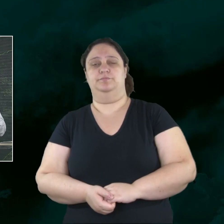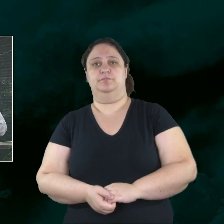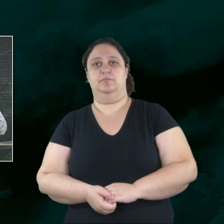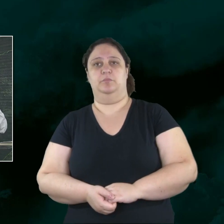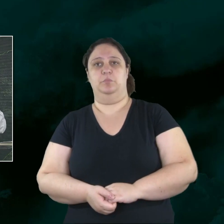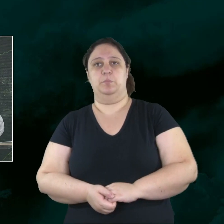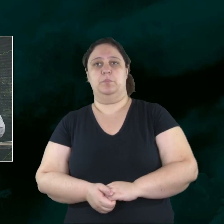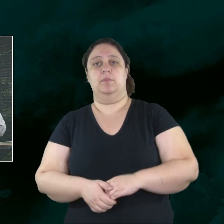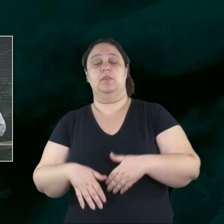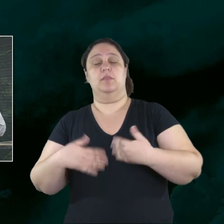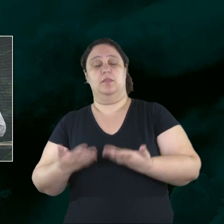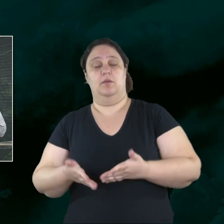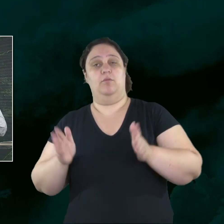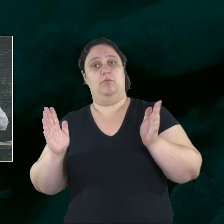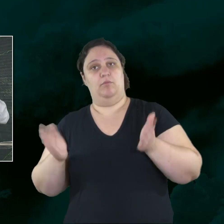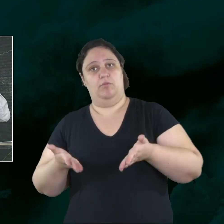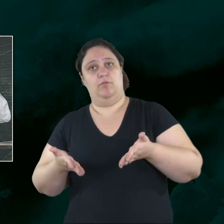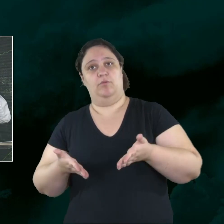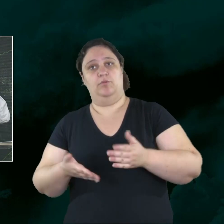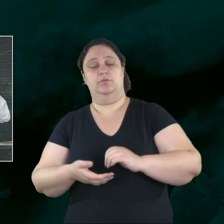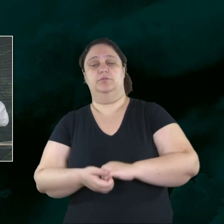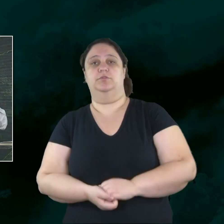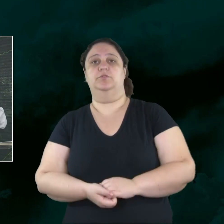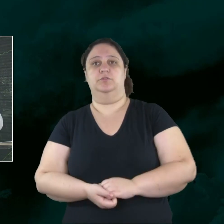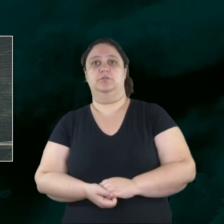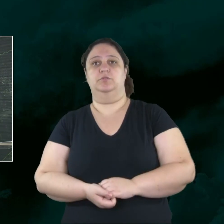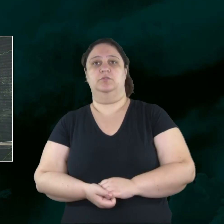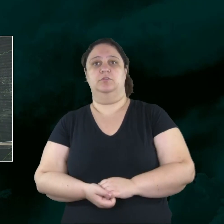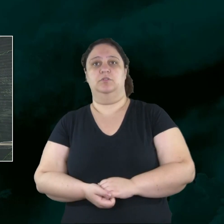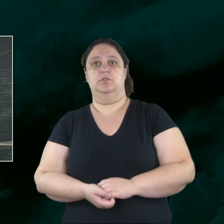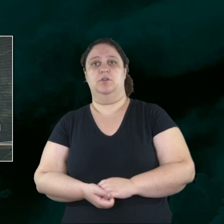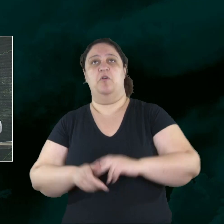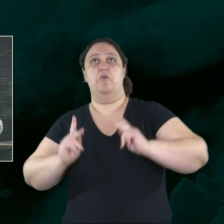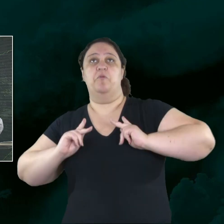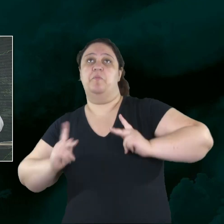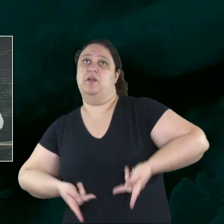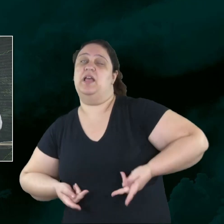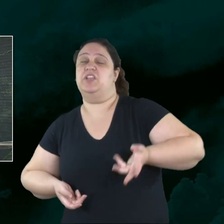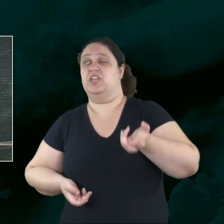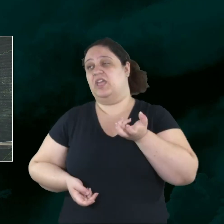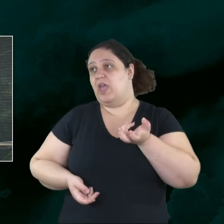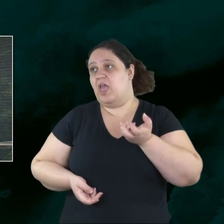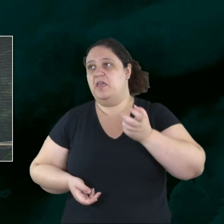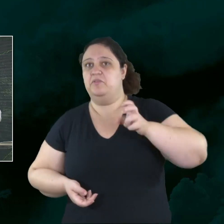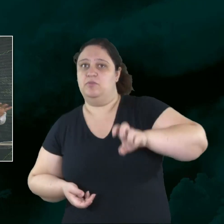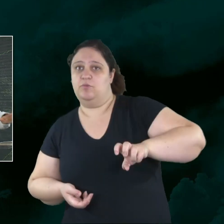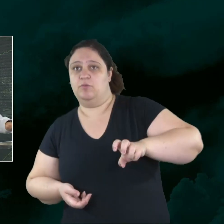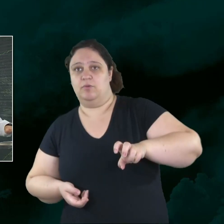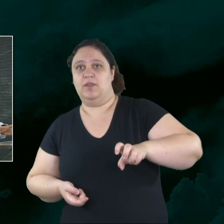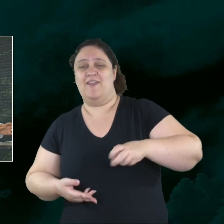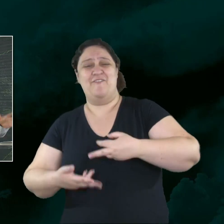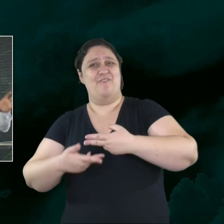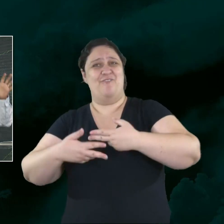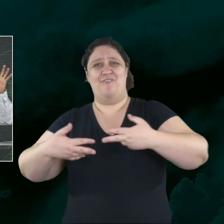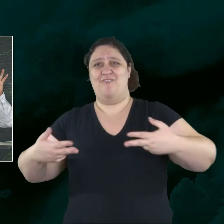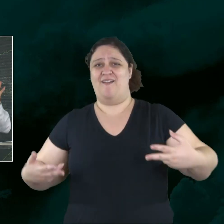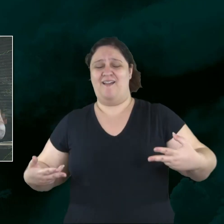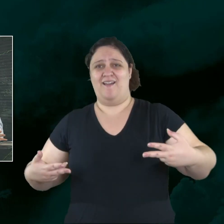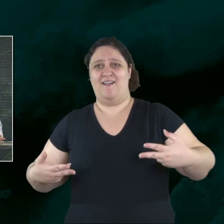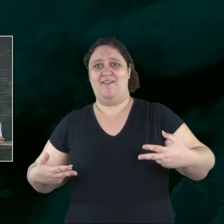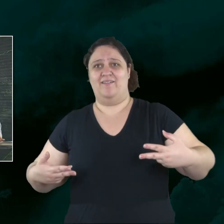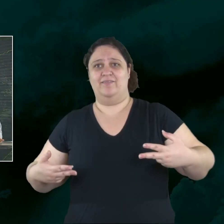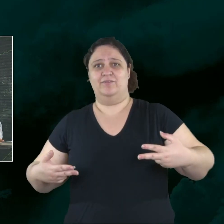irmãos, hoje, queira o homem ou não, muitas nações ocidentais têm